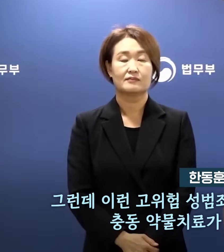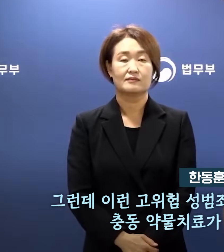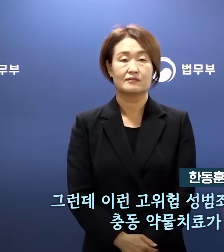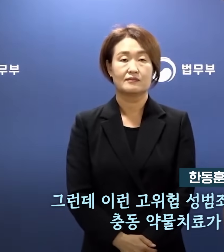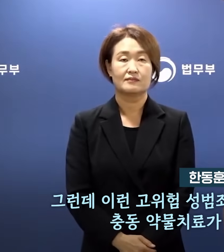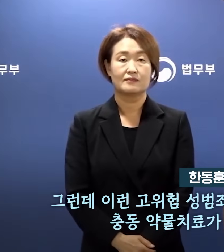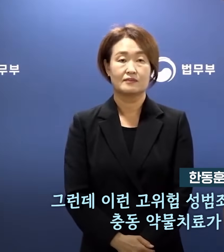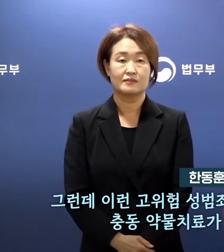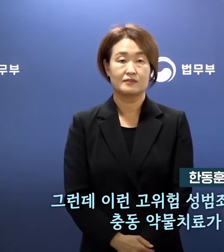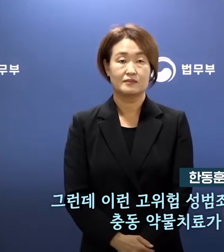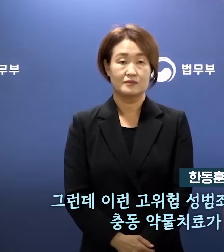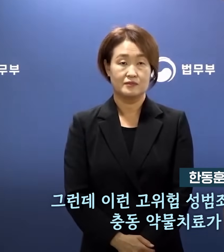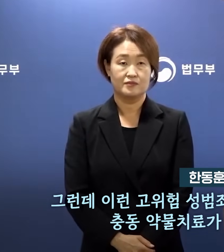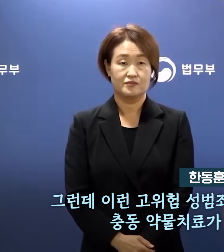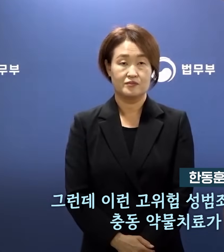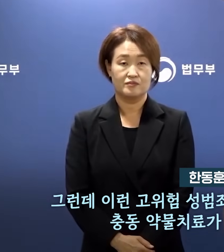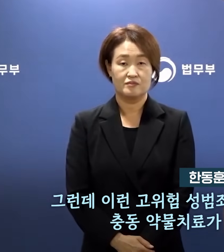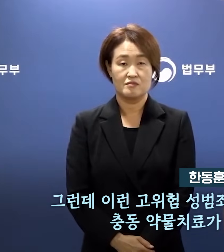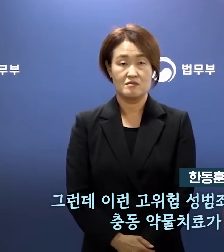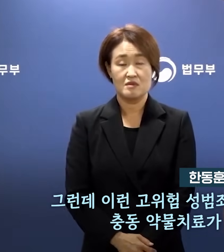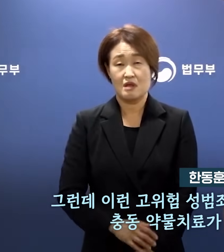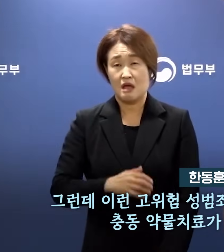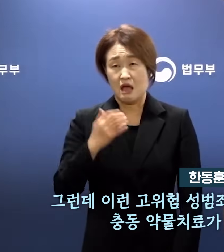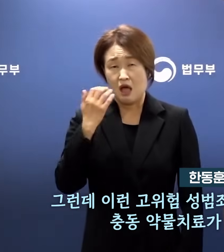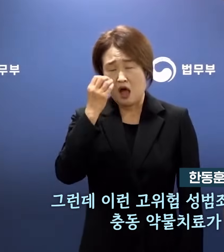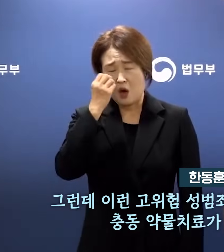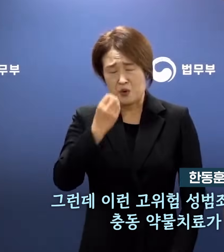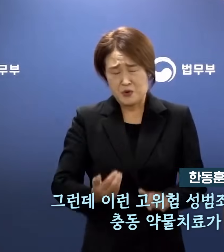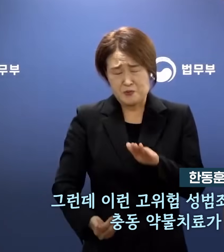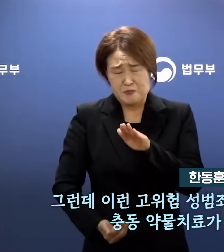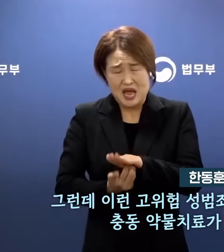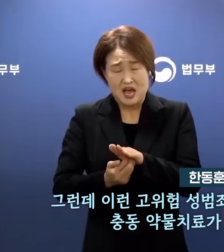그런데 이런 고위험 성범죄자에 대해서